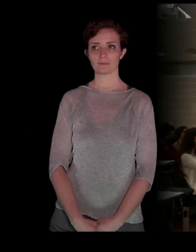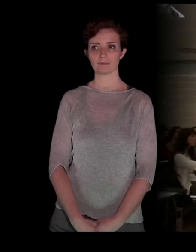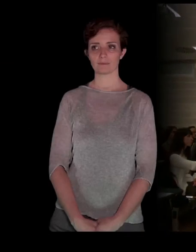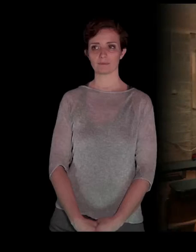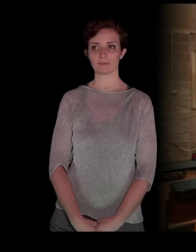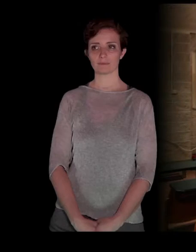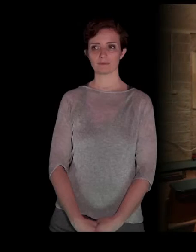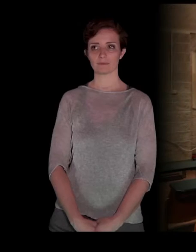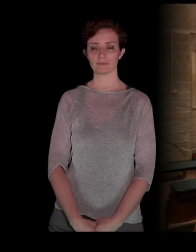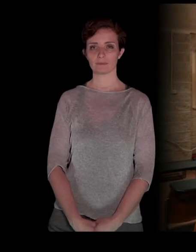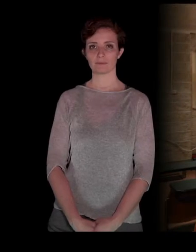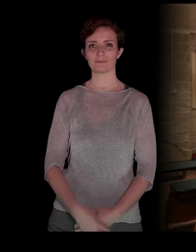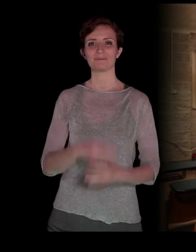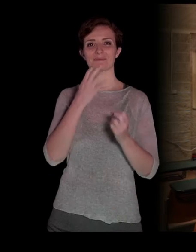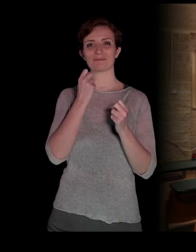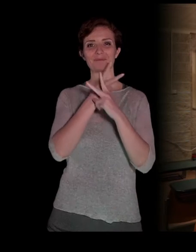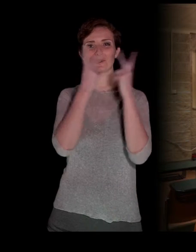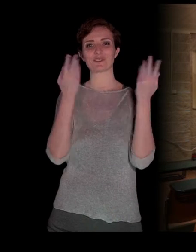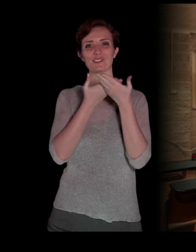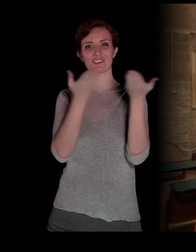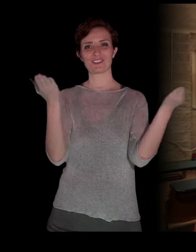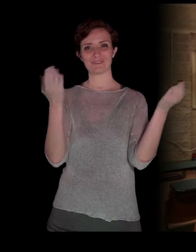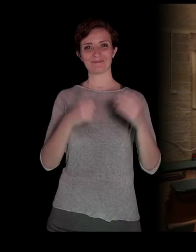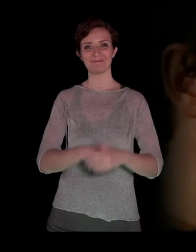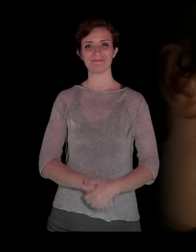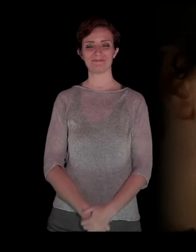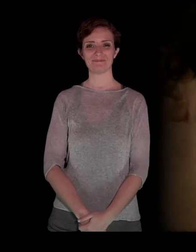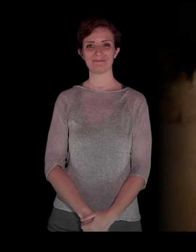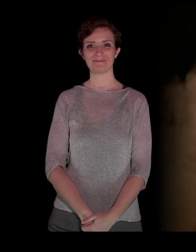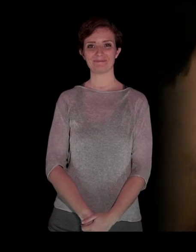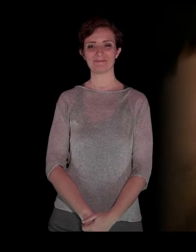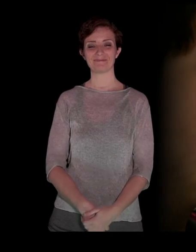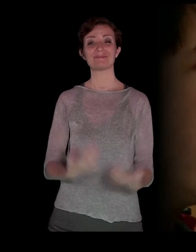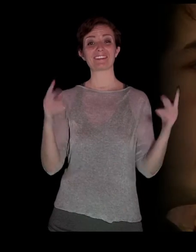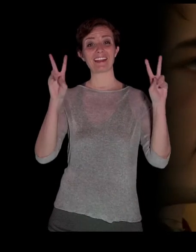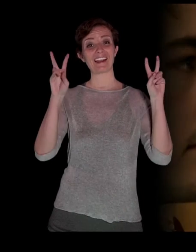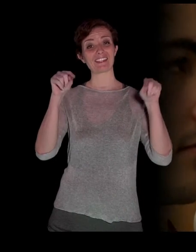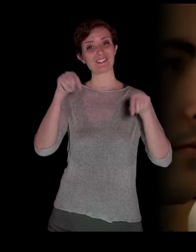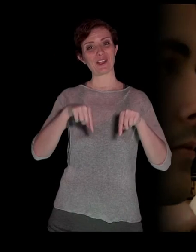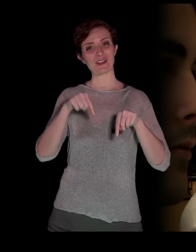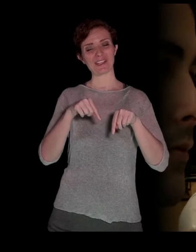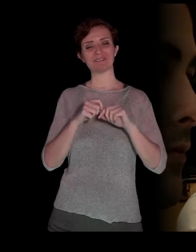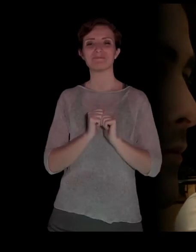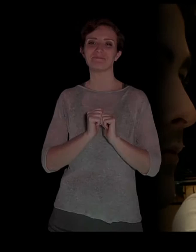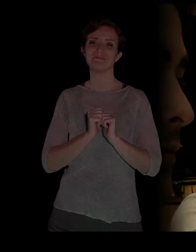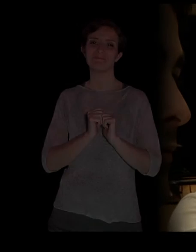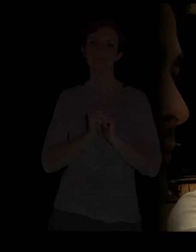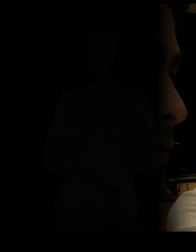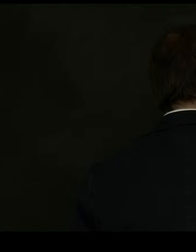Buongiorno a tutti nella lezione di oggi parleremo della scomposizione in fattori dei